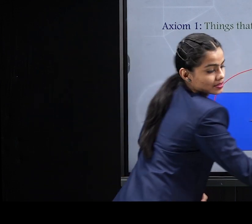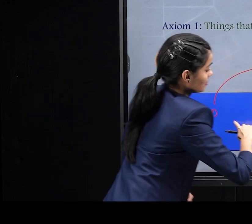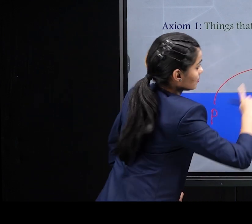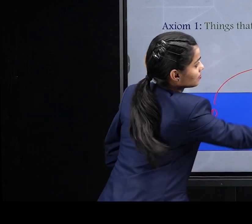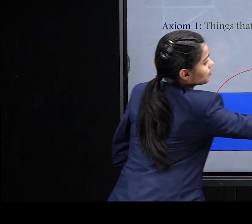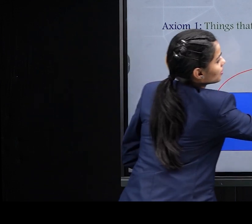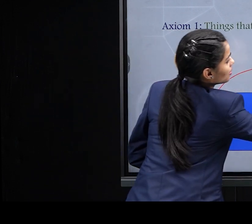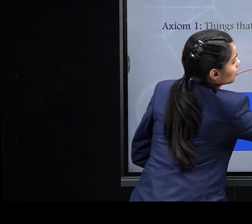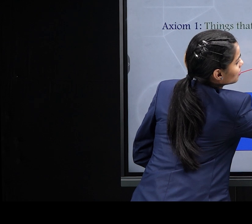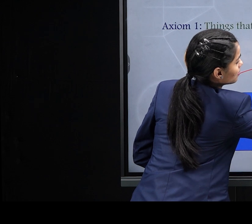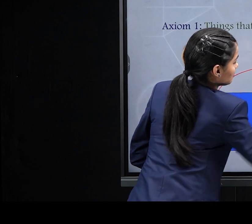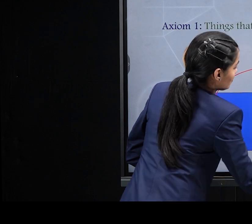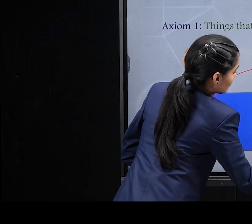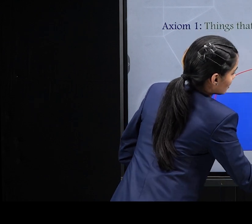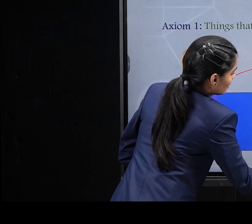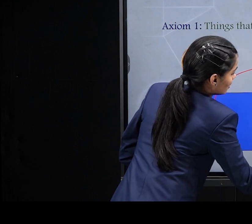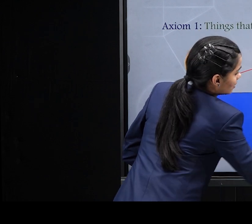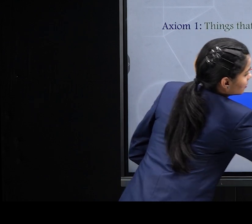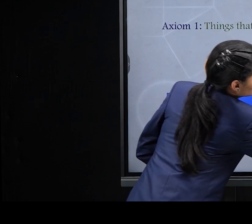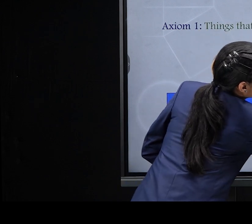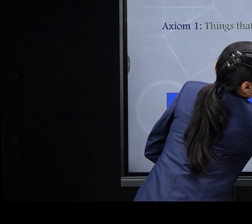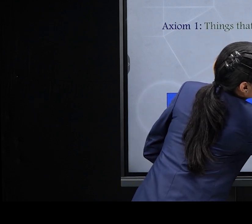P ఇజక్వల్టు R ఆఇతే